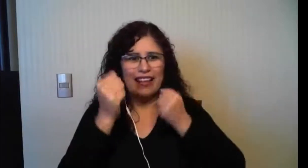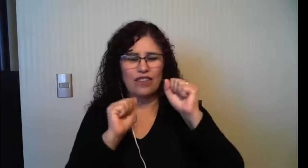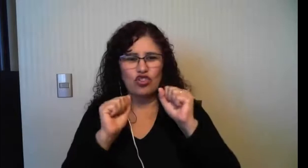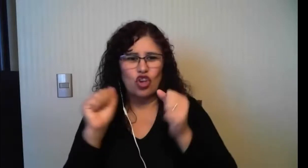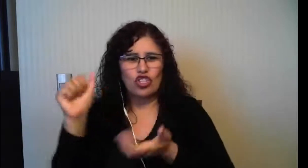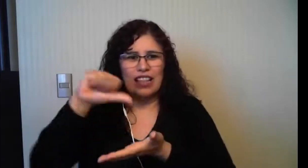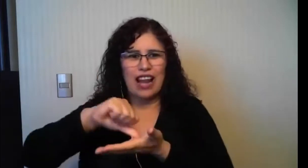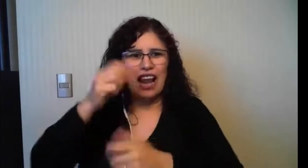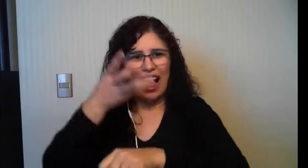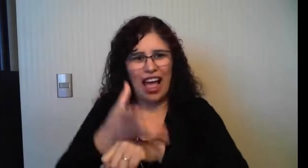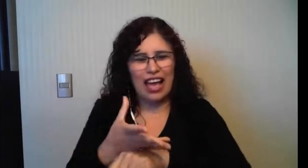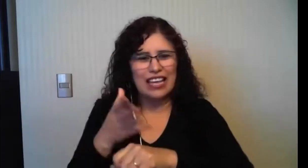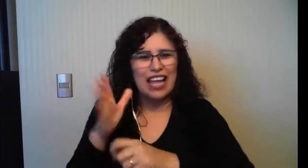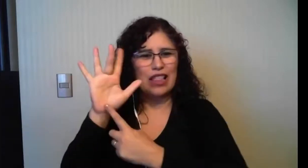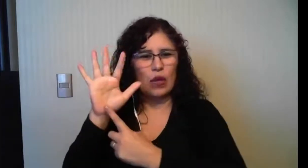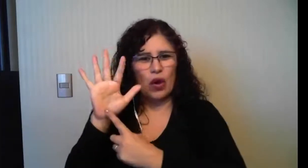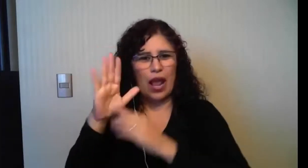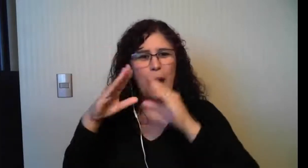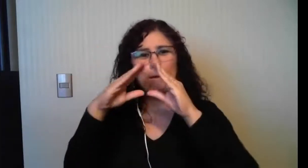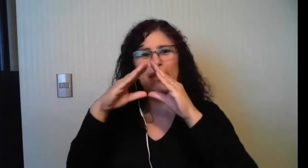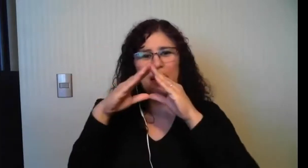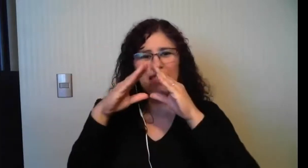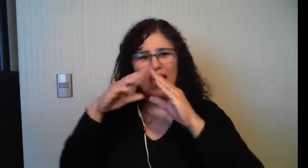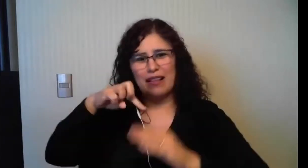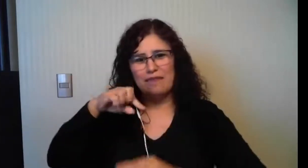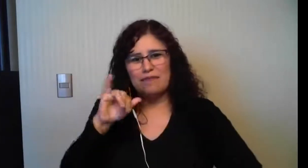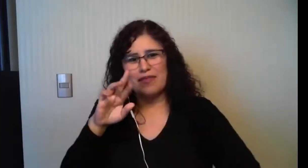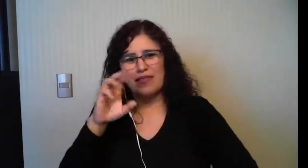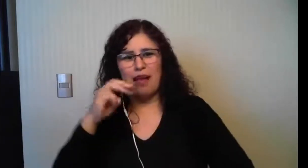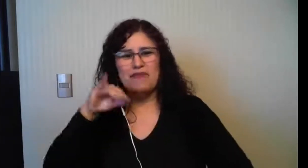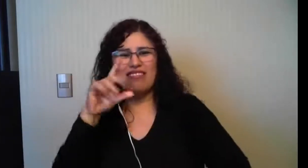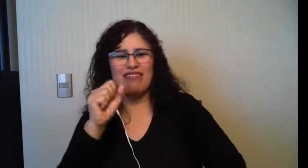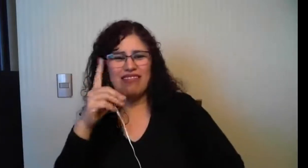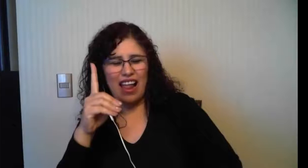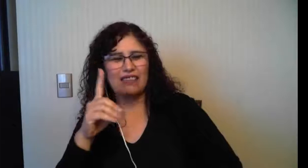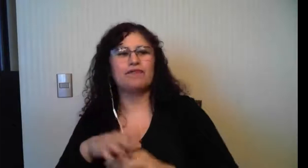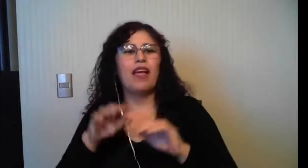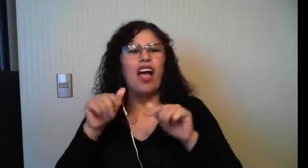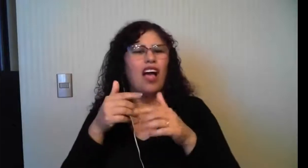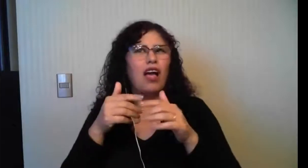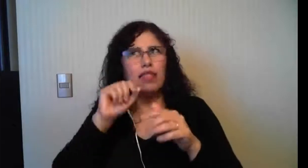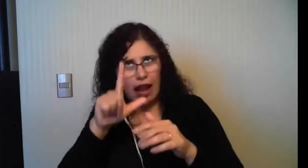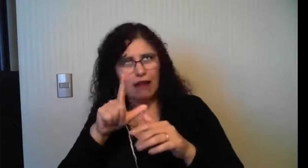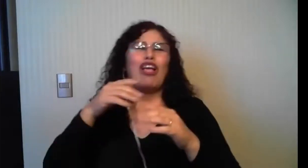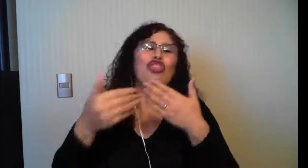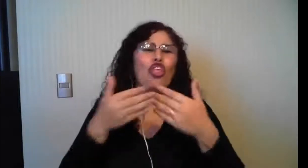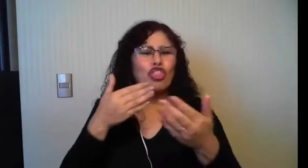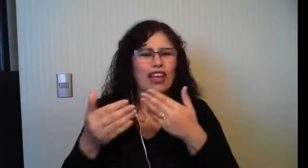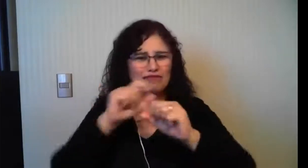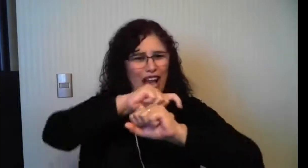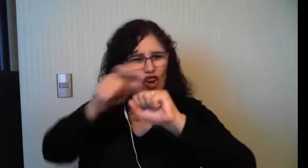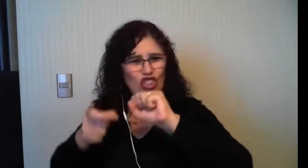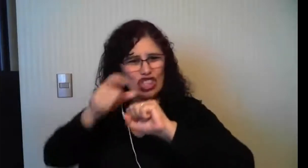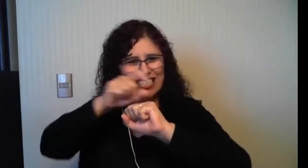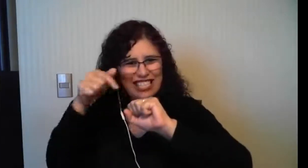llaman piramidales, ya que se originan específicamente en la corteza cerebral y la corteza motora y que son en gran